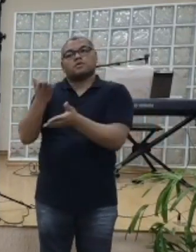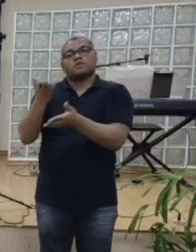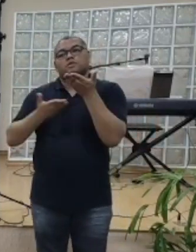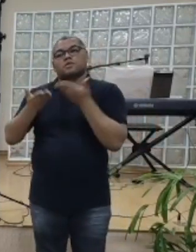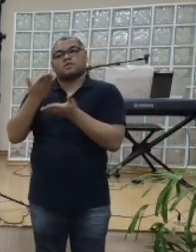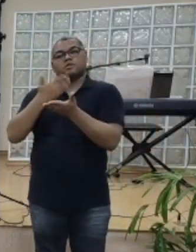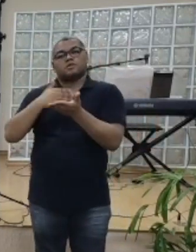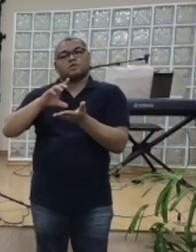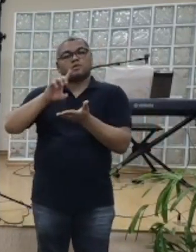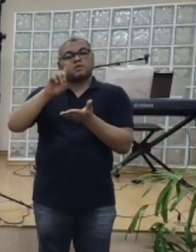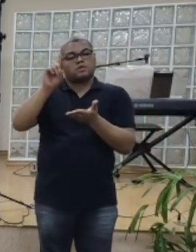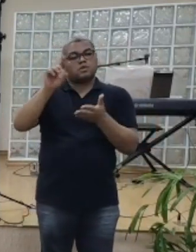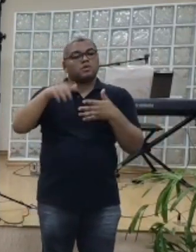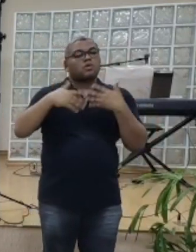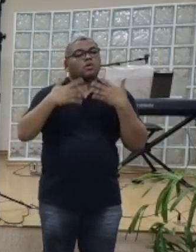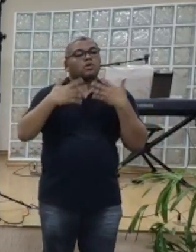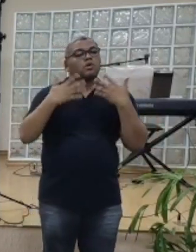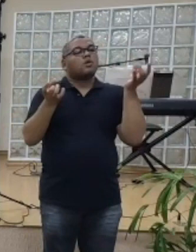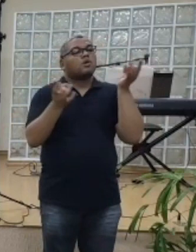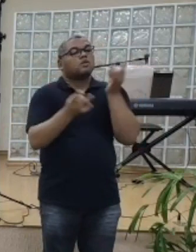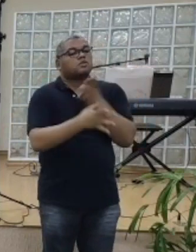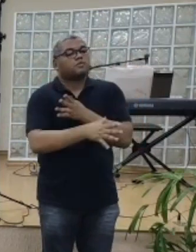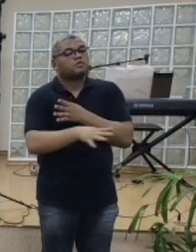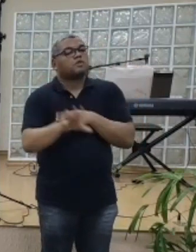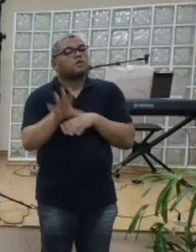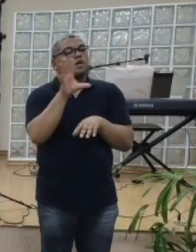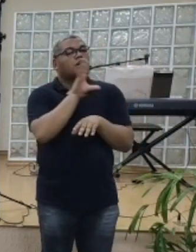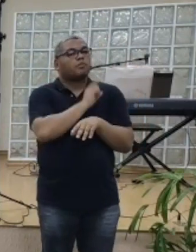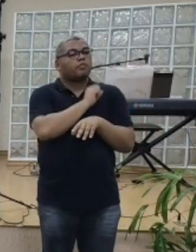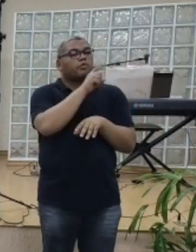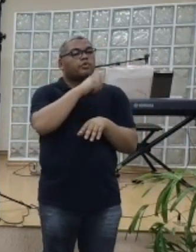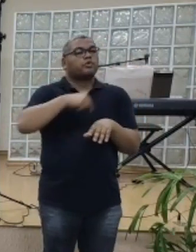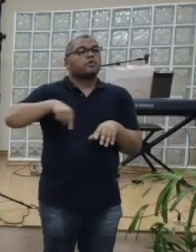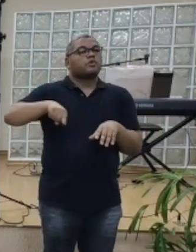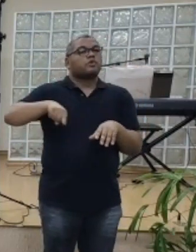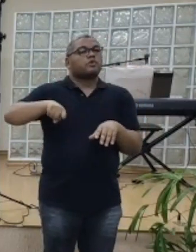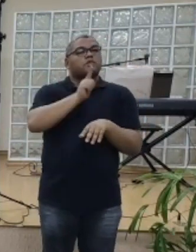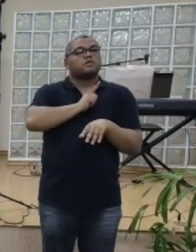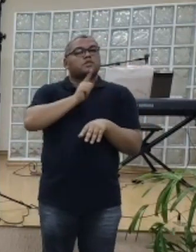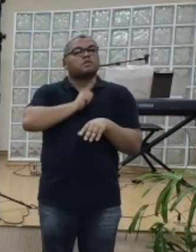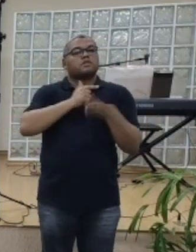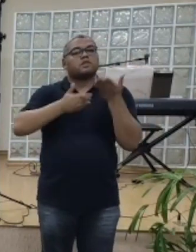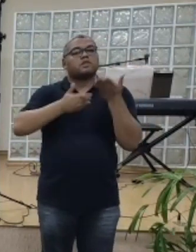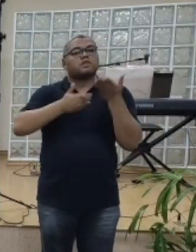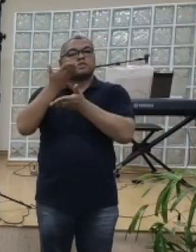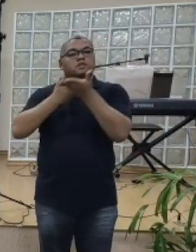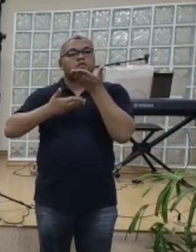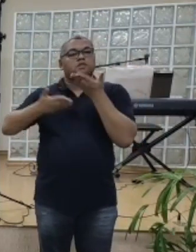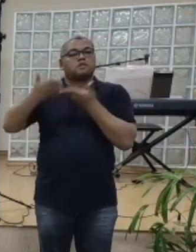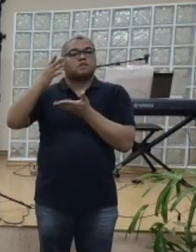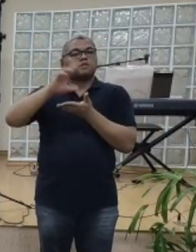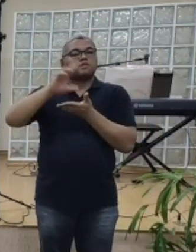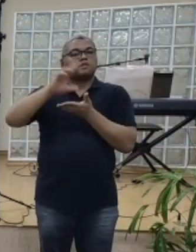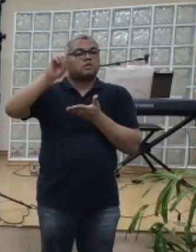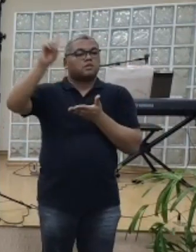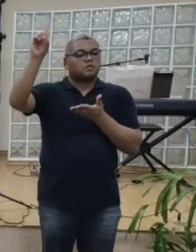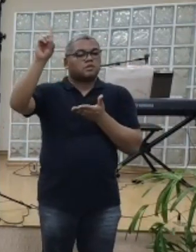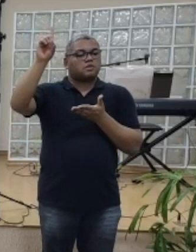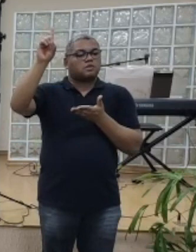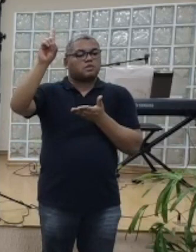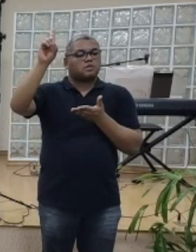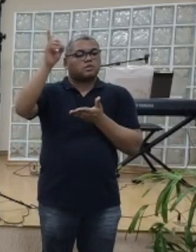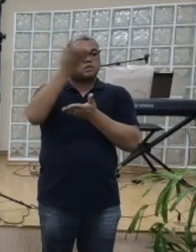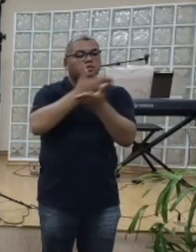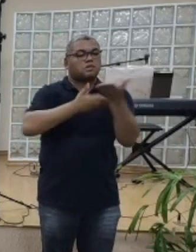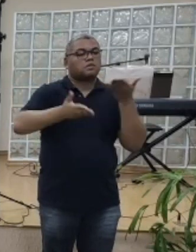a disposição, o amor que vocês têm em servir aos que estão na